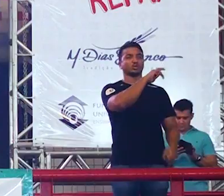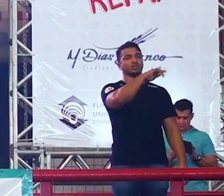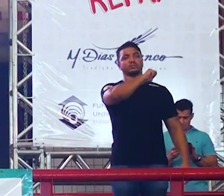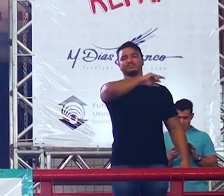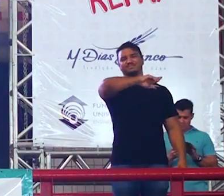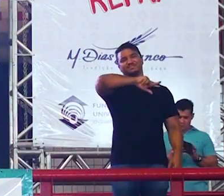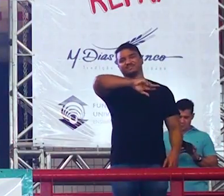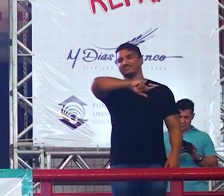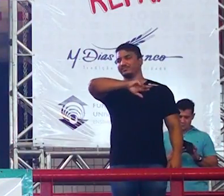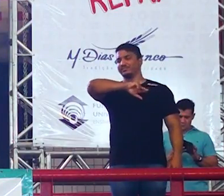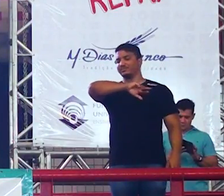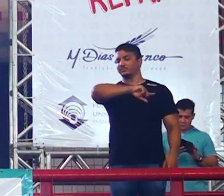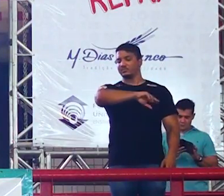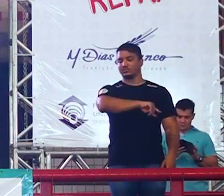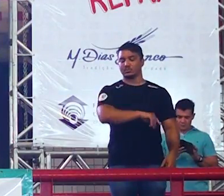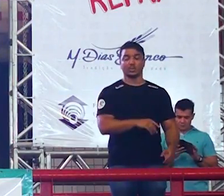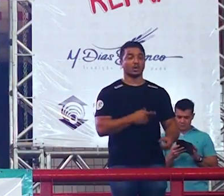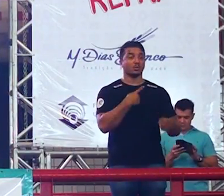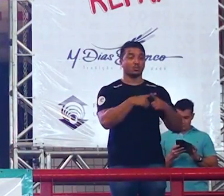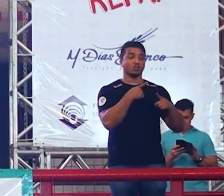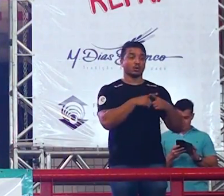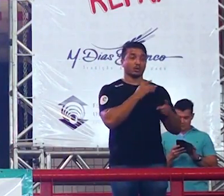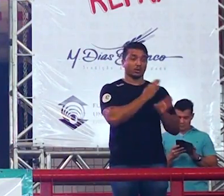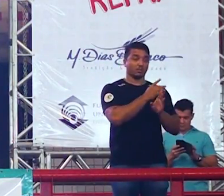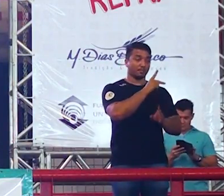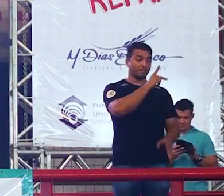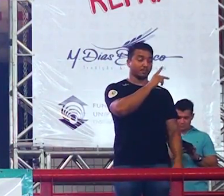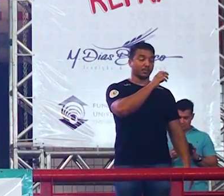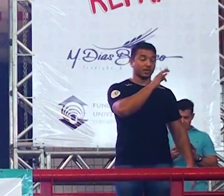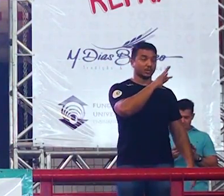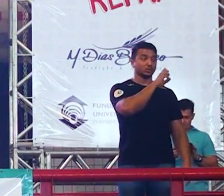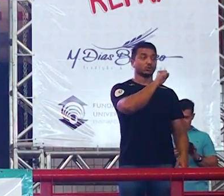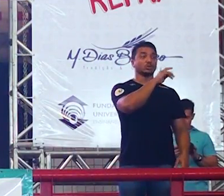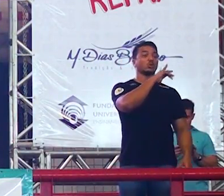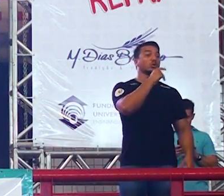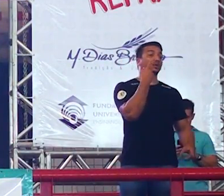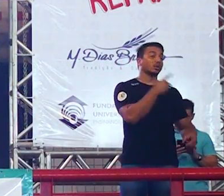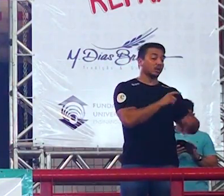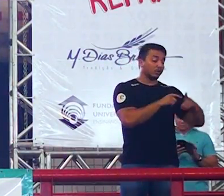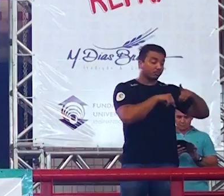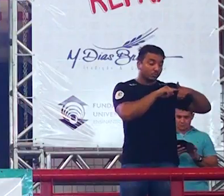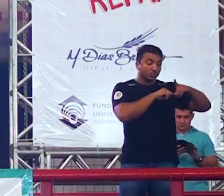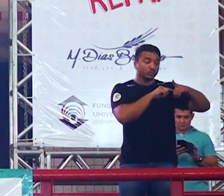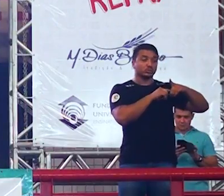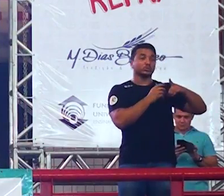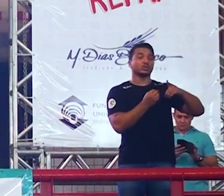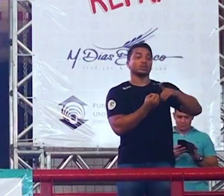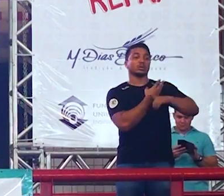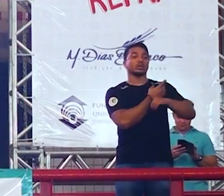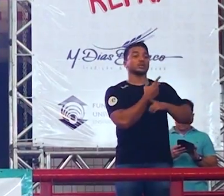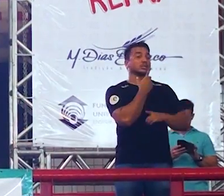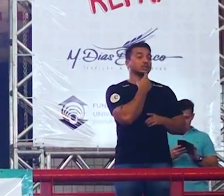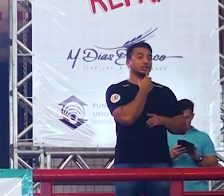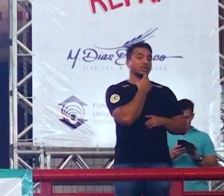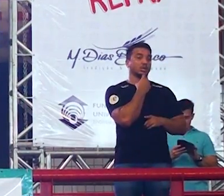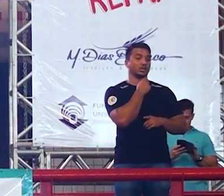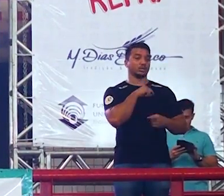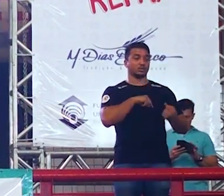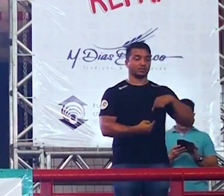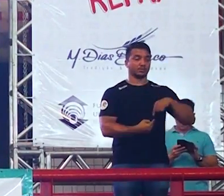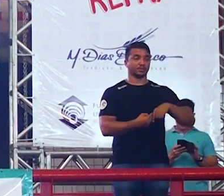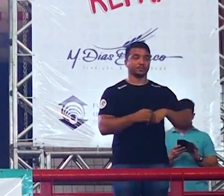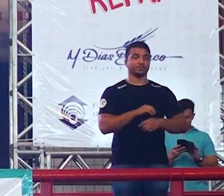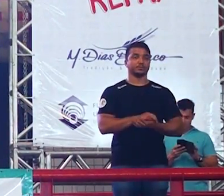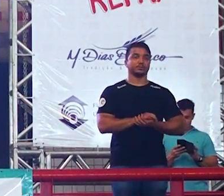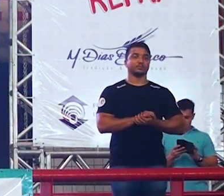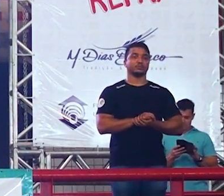gente. Não tem fundamento porque a testosterona é produzida por quem? Pelo testículo e é lançada para a corrente sanguínea. Item